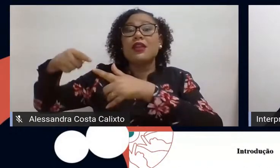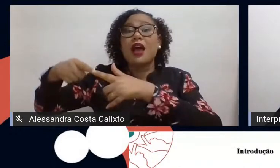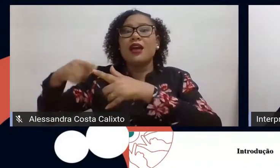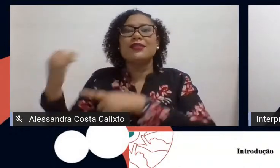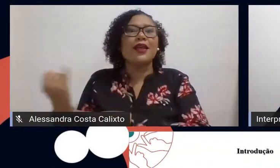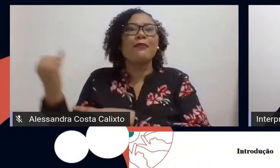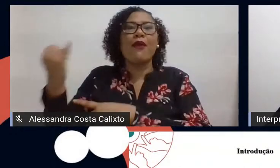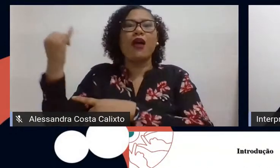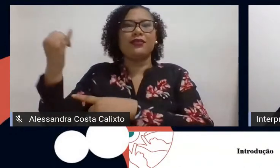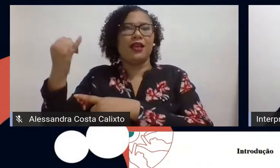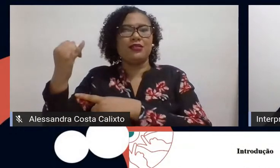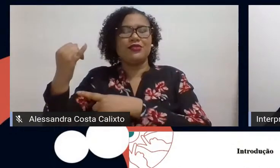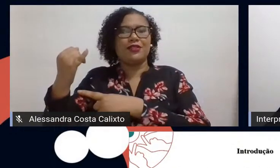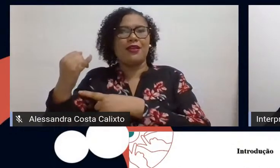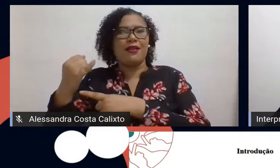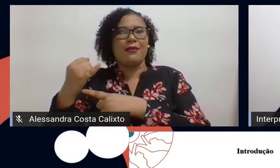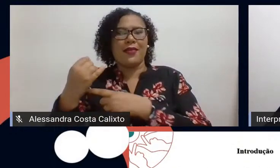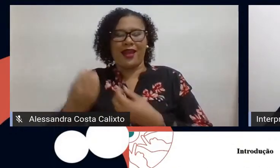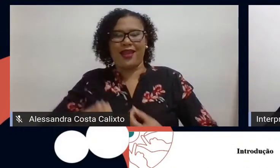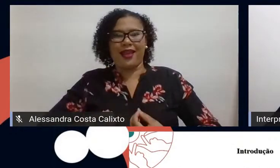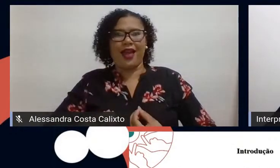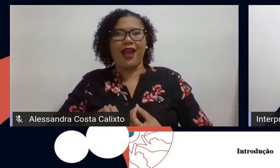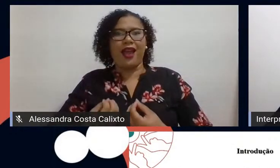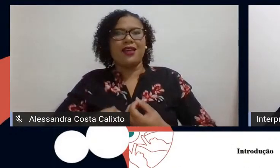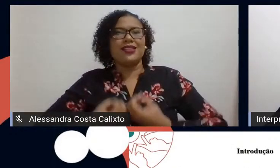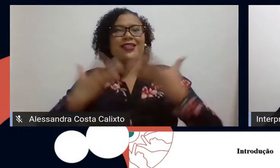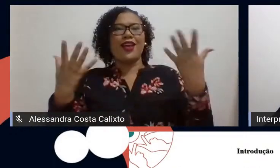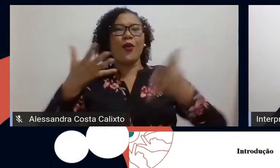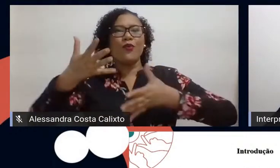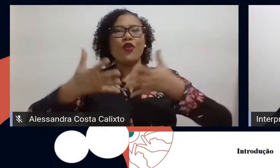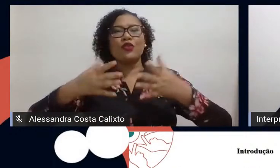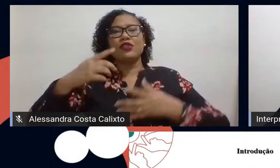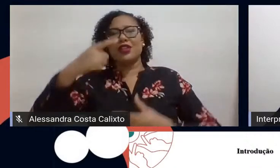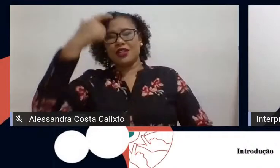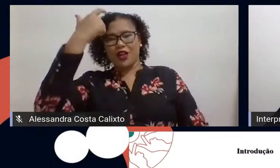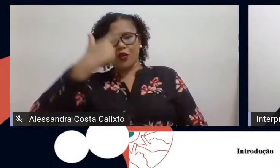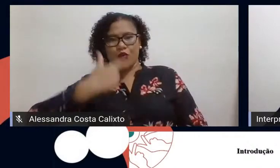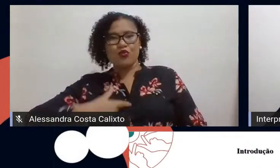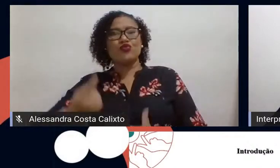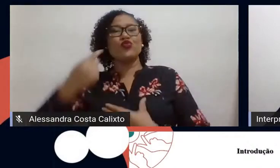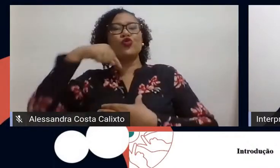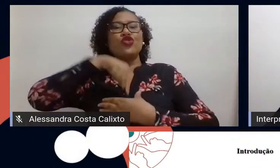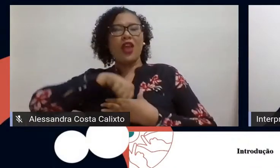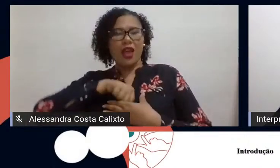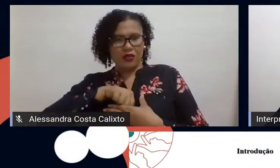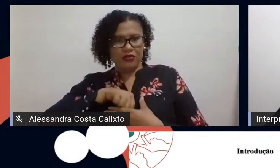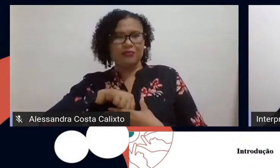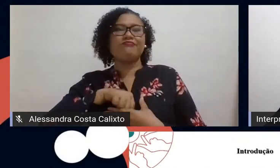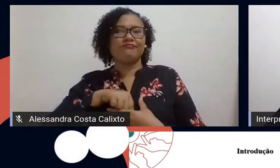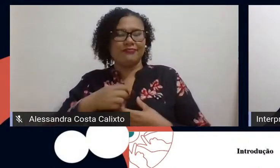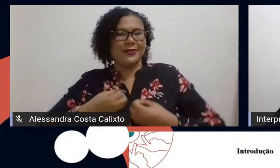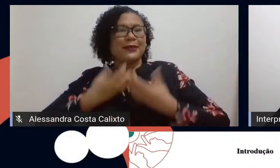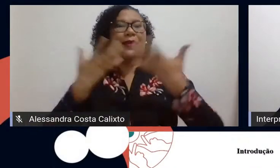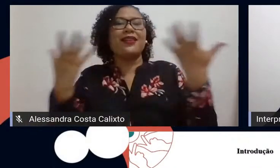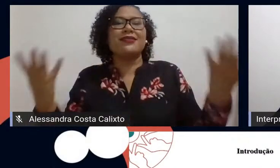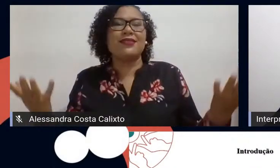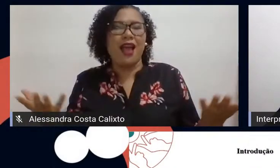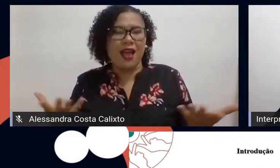possível para que elas possam ter a aquisição da sua língua e assim poderem se